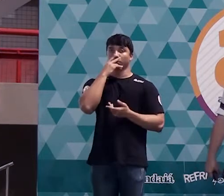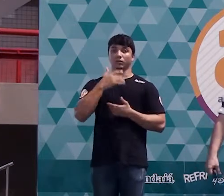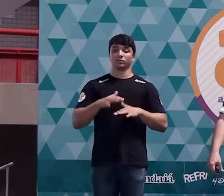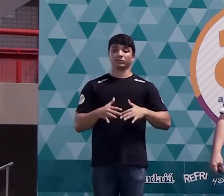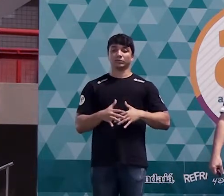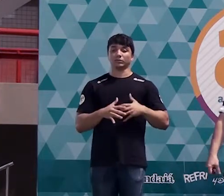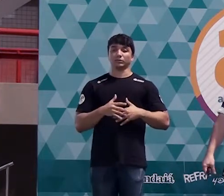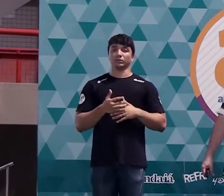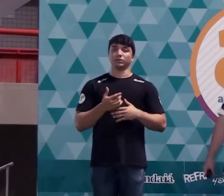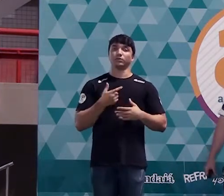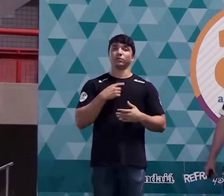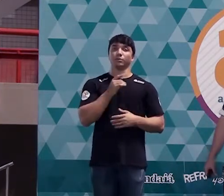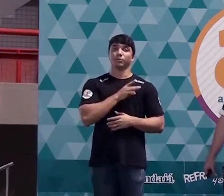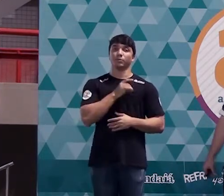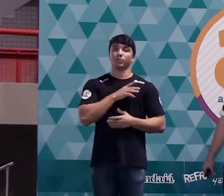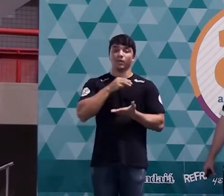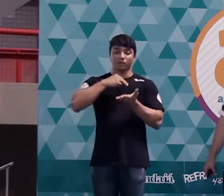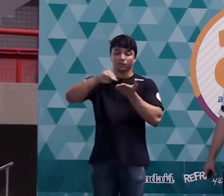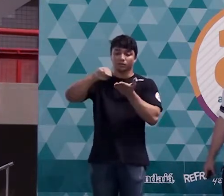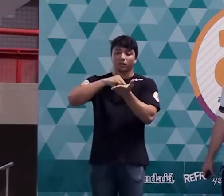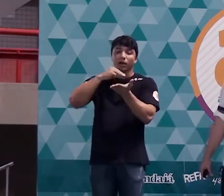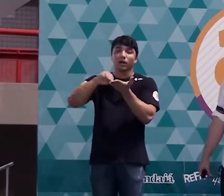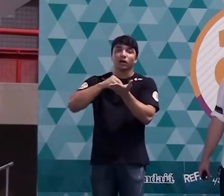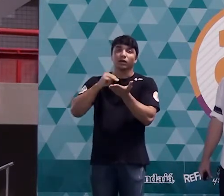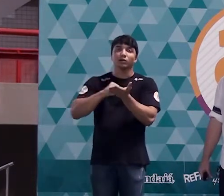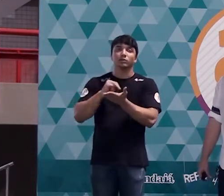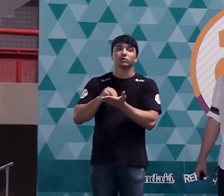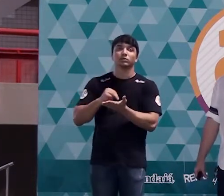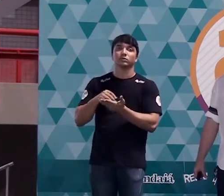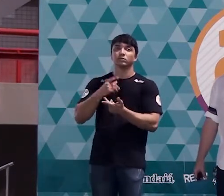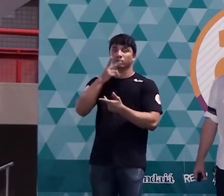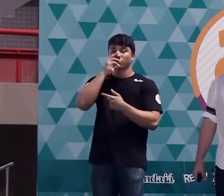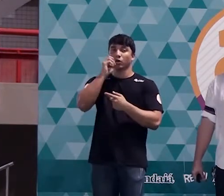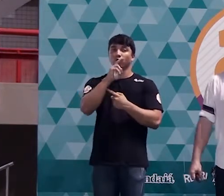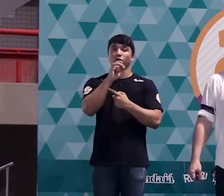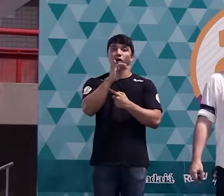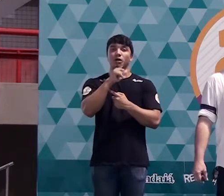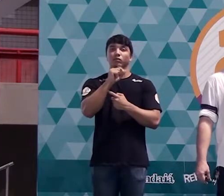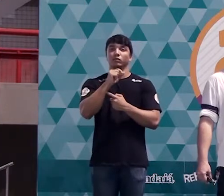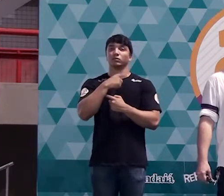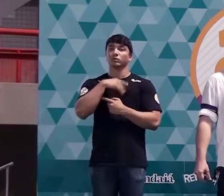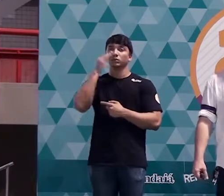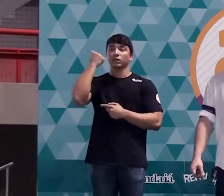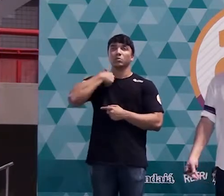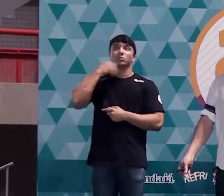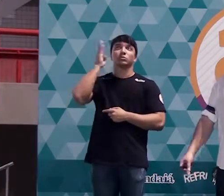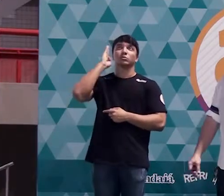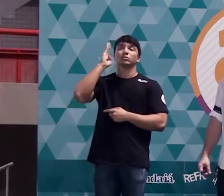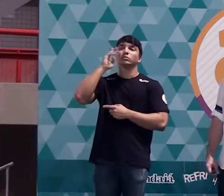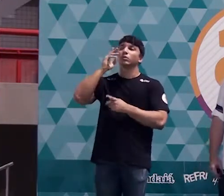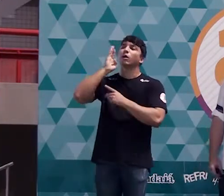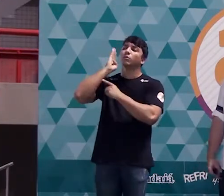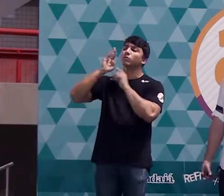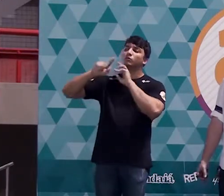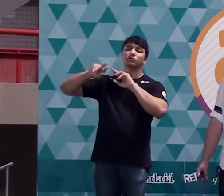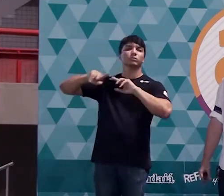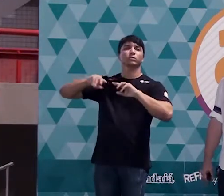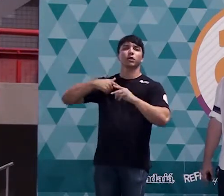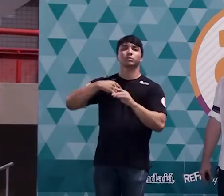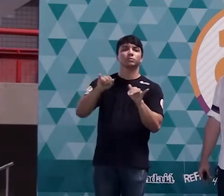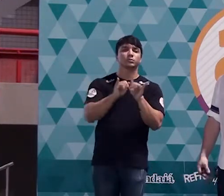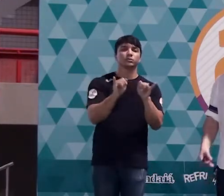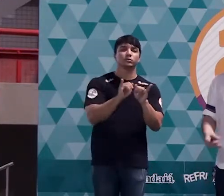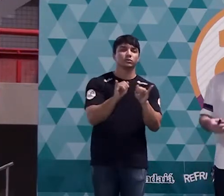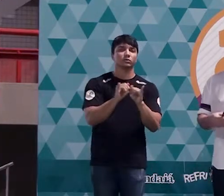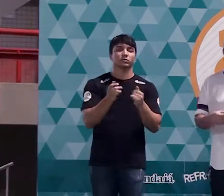todinha. Ela morre de medo de mandar uma mensagem, ela passa pelo corretor ortográfico, ele vai saber que eu sou burra. Não é ser burra não, isso é